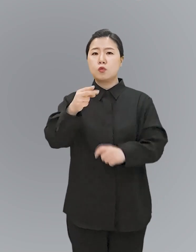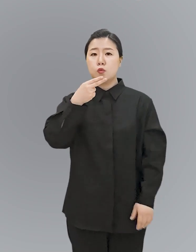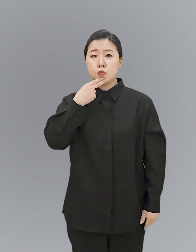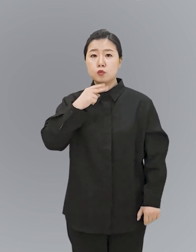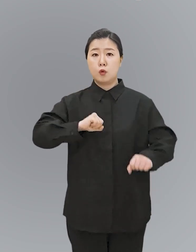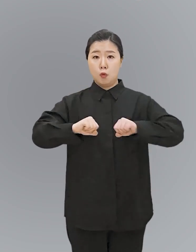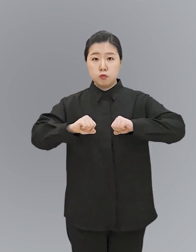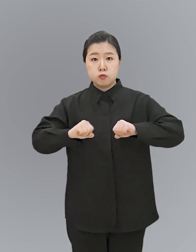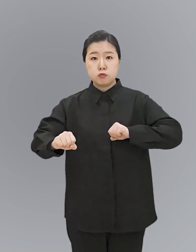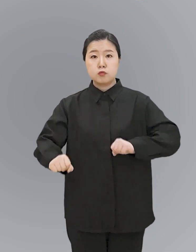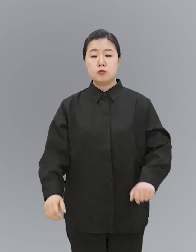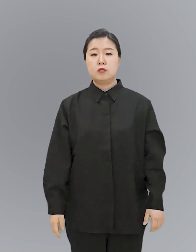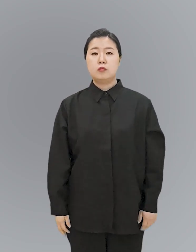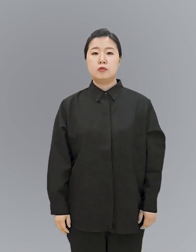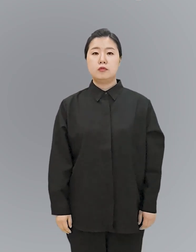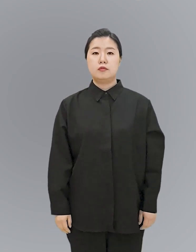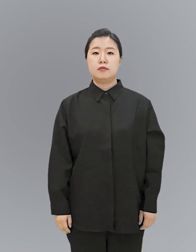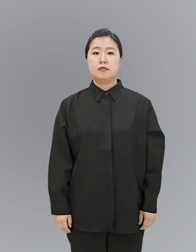하게 됩니다.